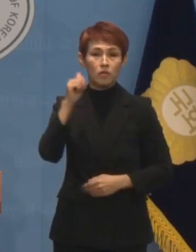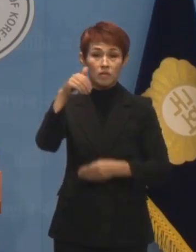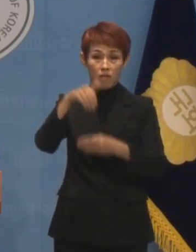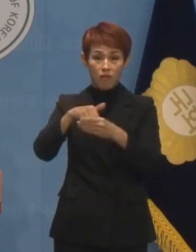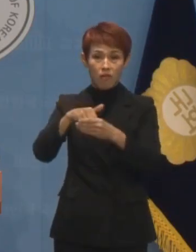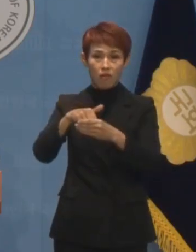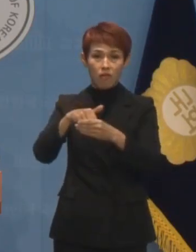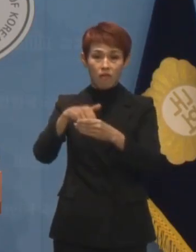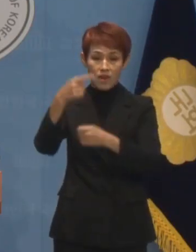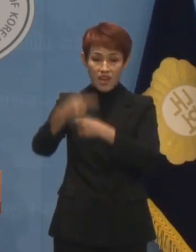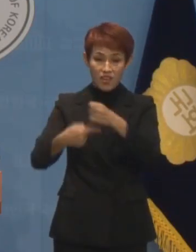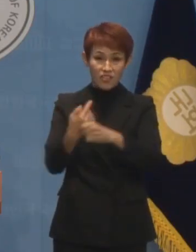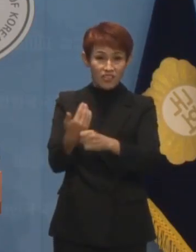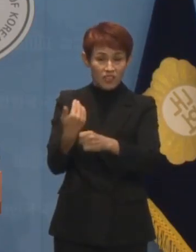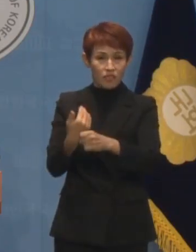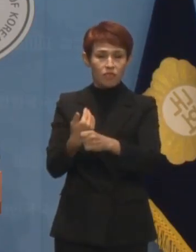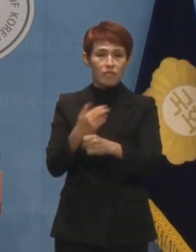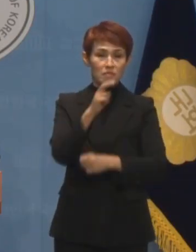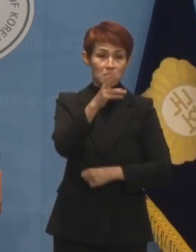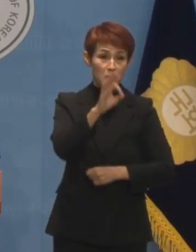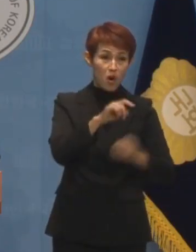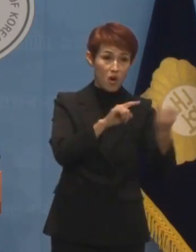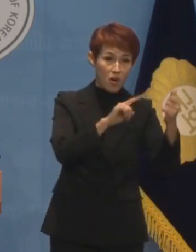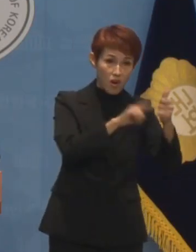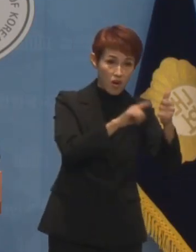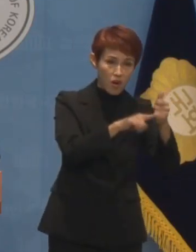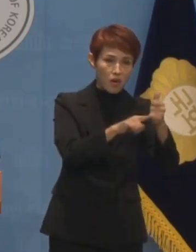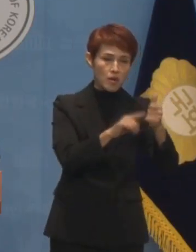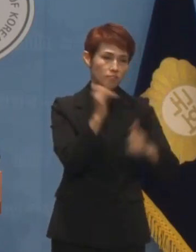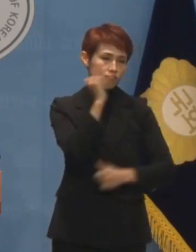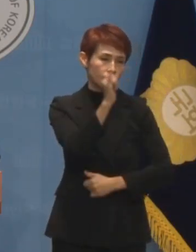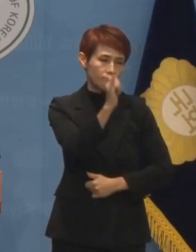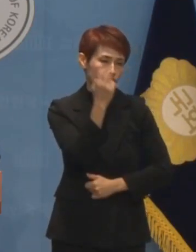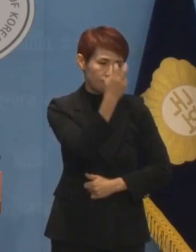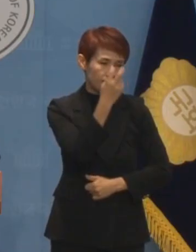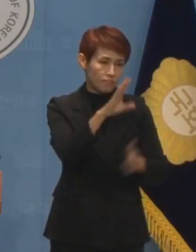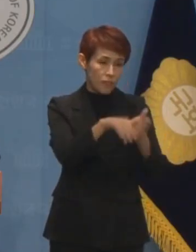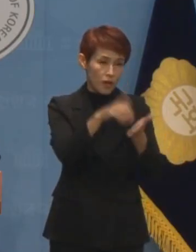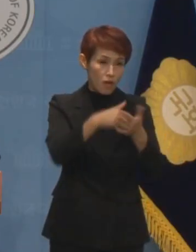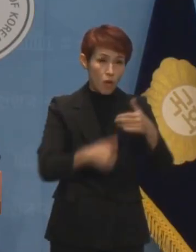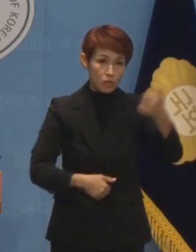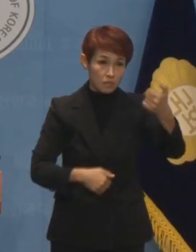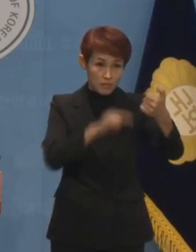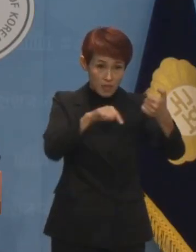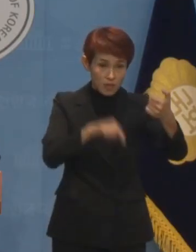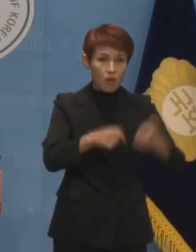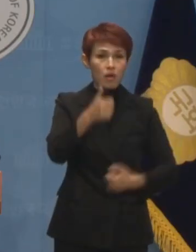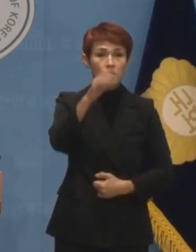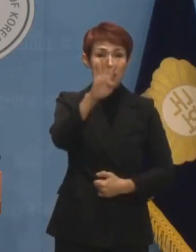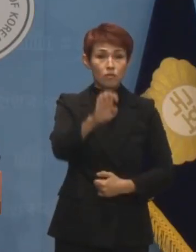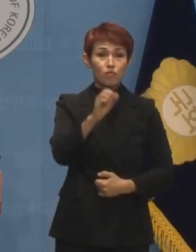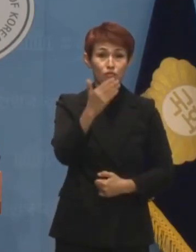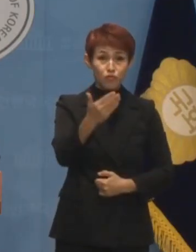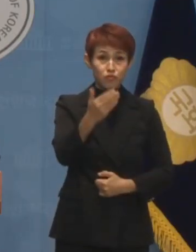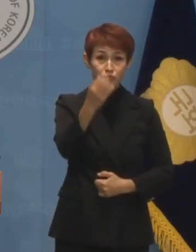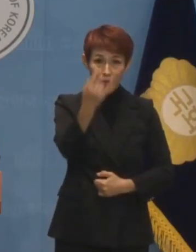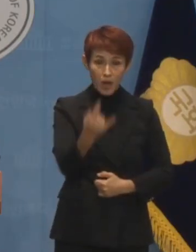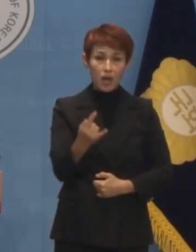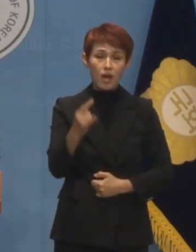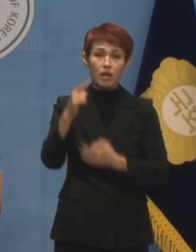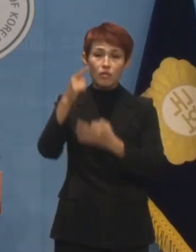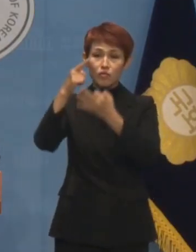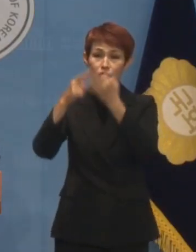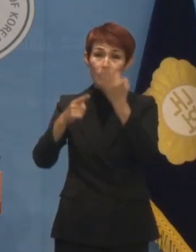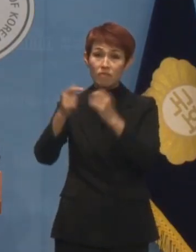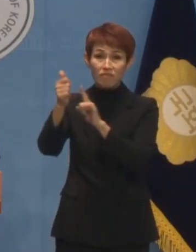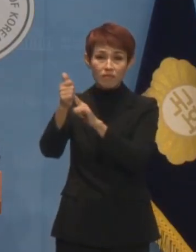앞두고 명태균 씨가 관여한 50번의 여론조사 중 49번이나 윤석열 대통령이 1위를